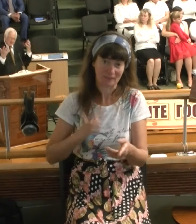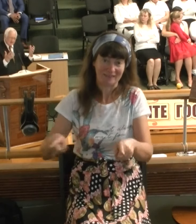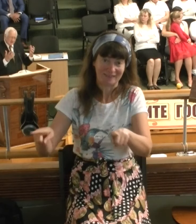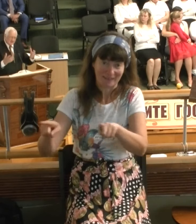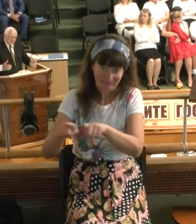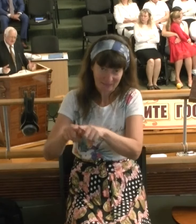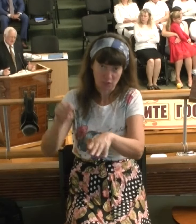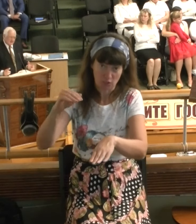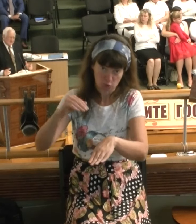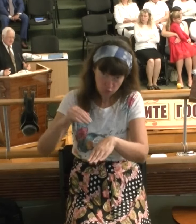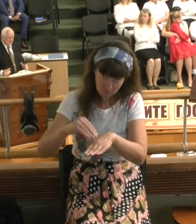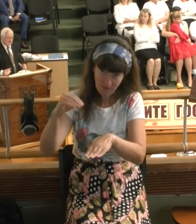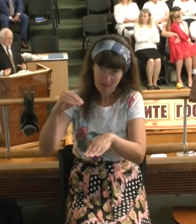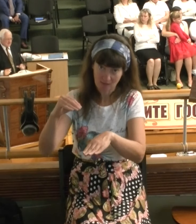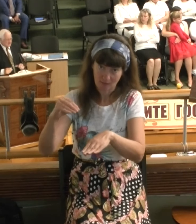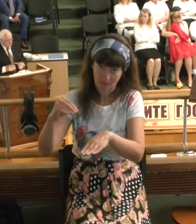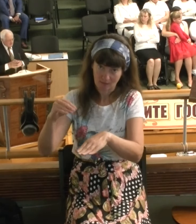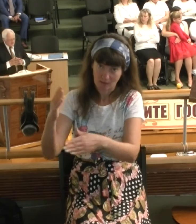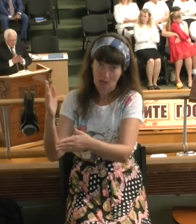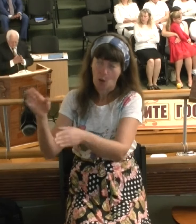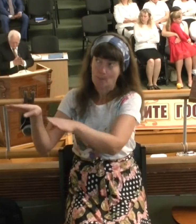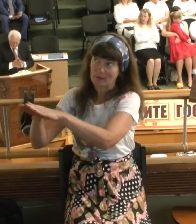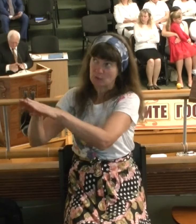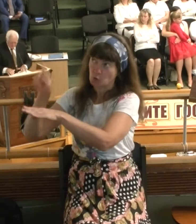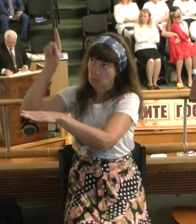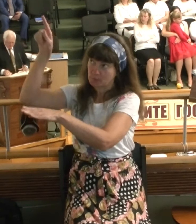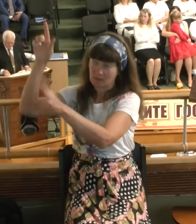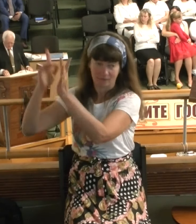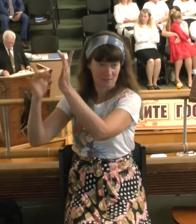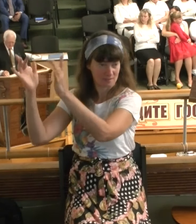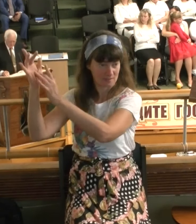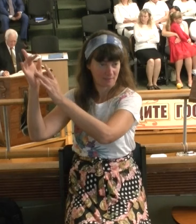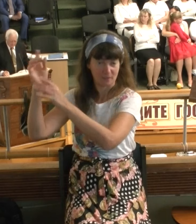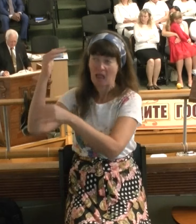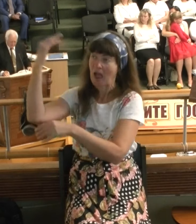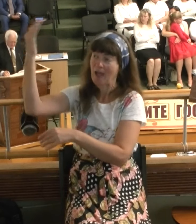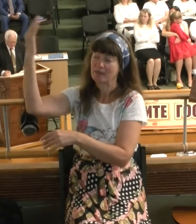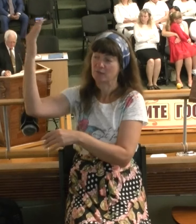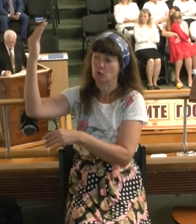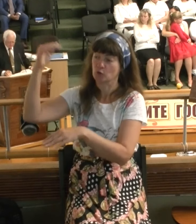Вот какие во Христе. Смотрите, его чувствования переданы,